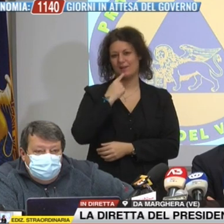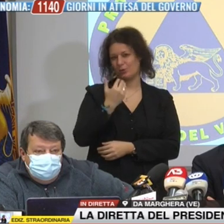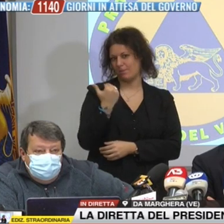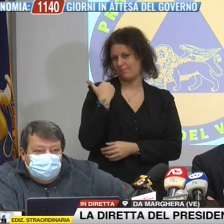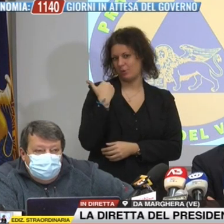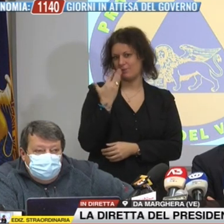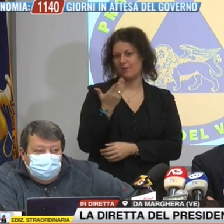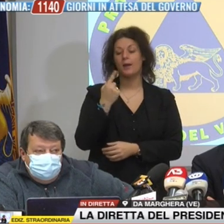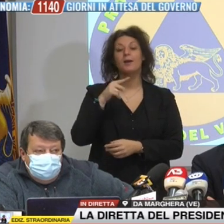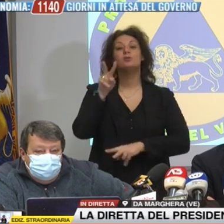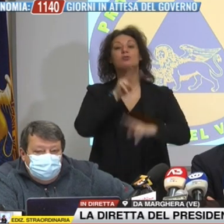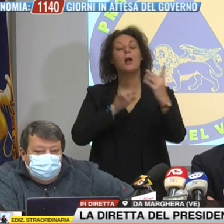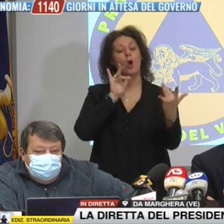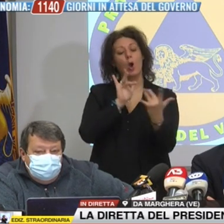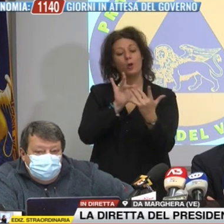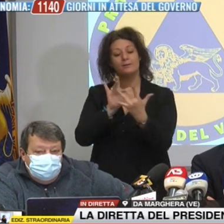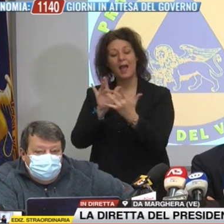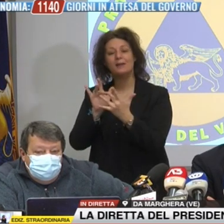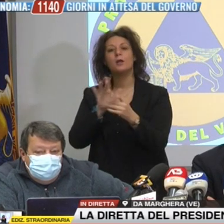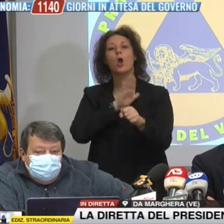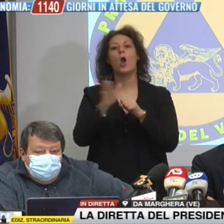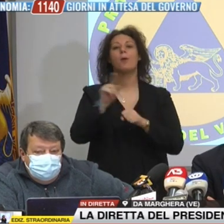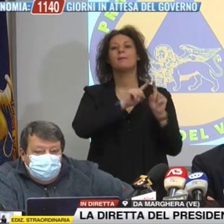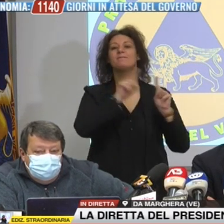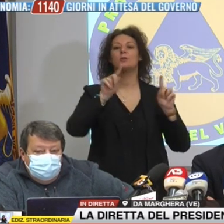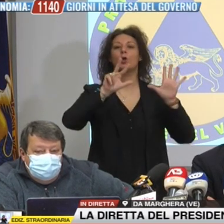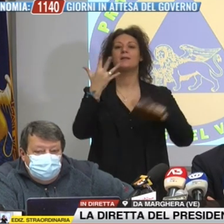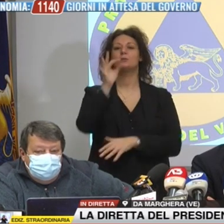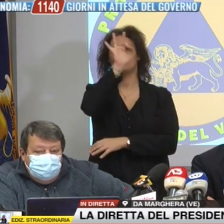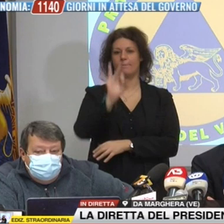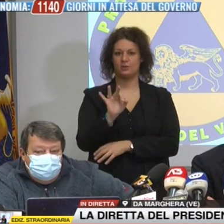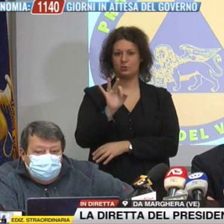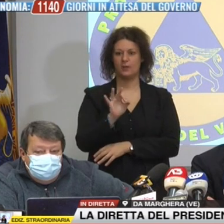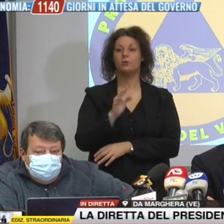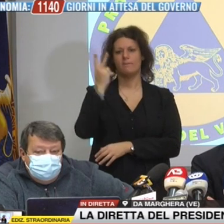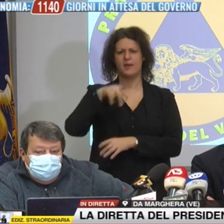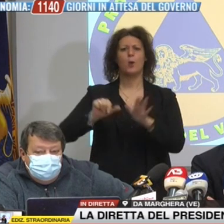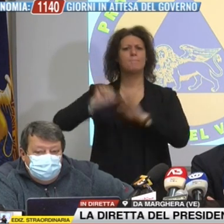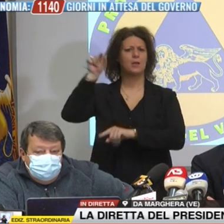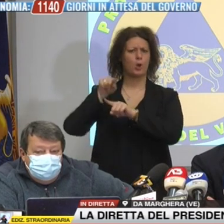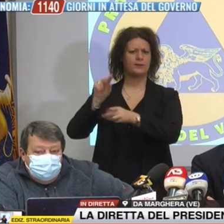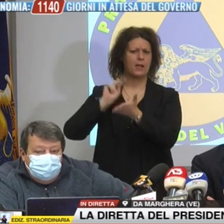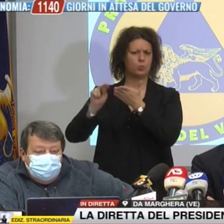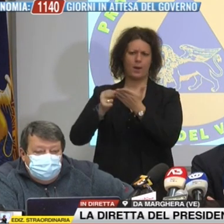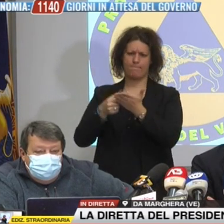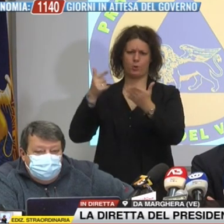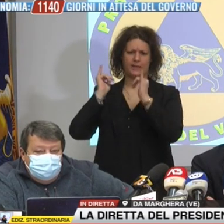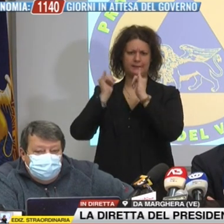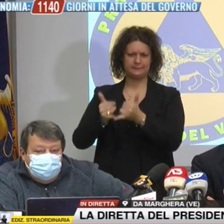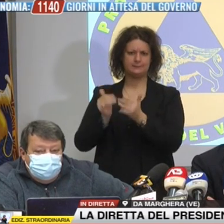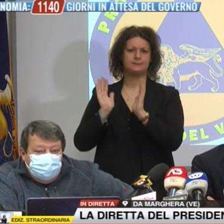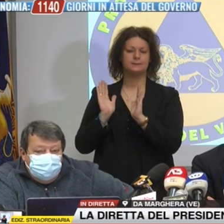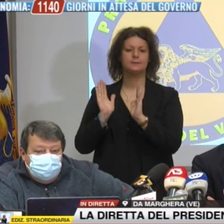riesce a coprire l'85%. La priorità sulle scuole è fondamentale, però è altrettanto vero che